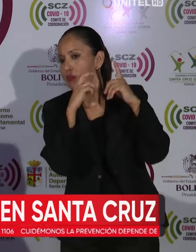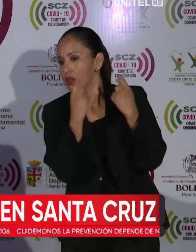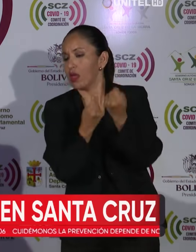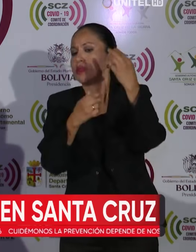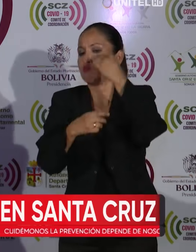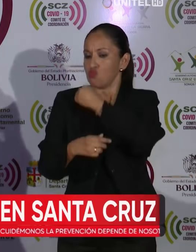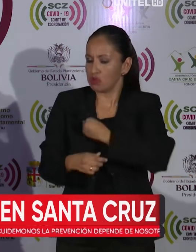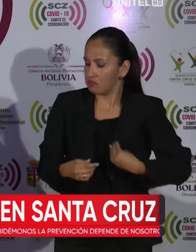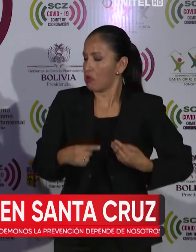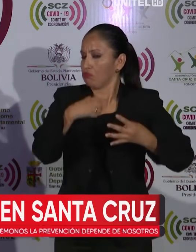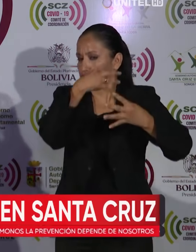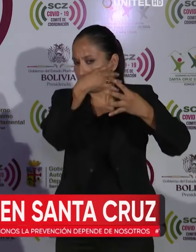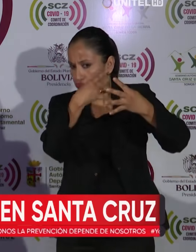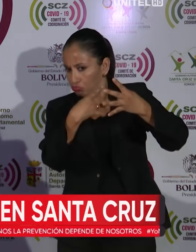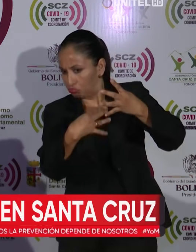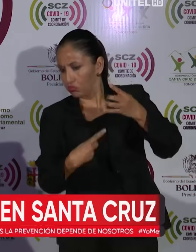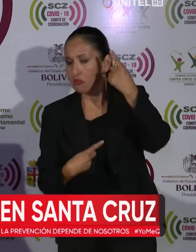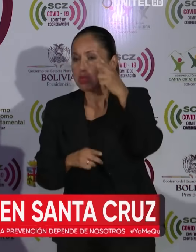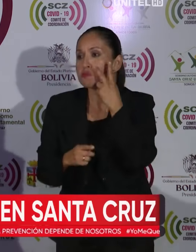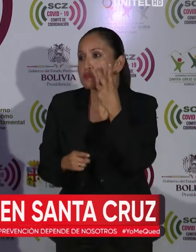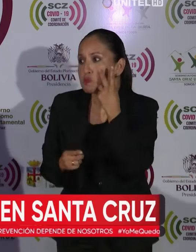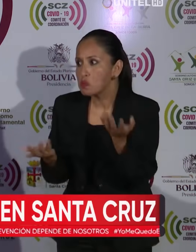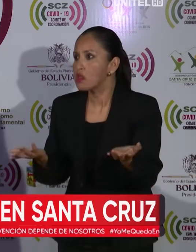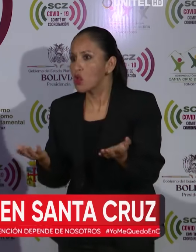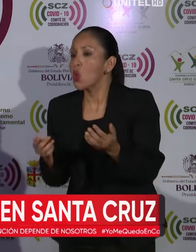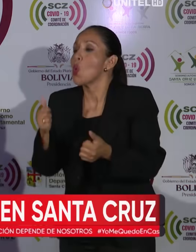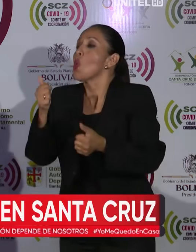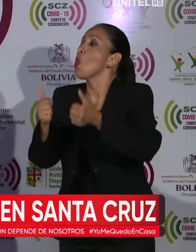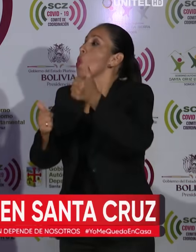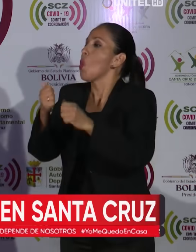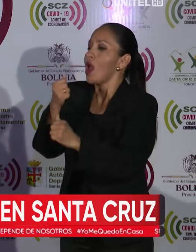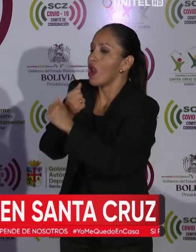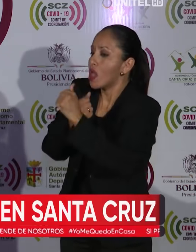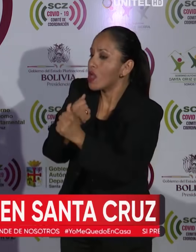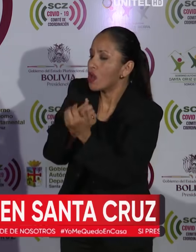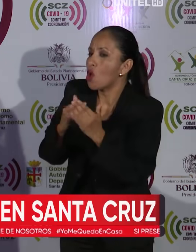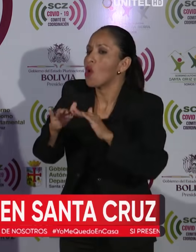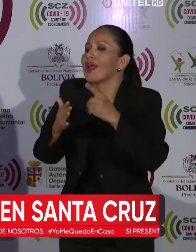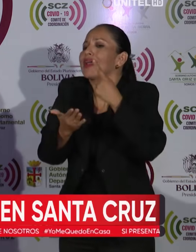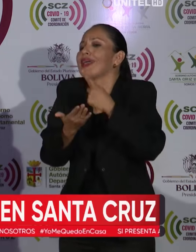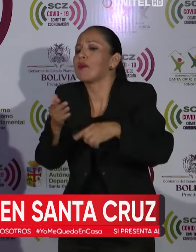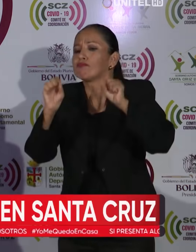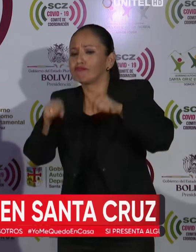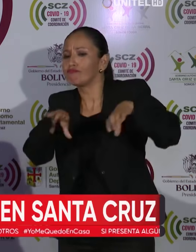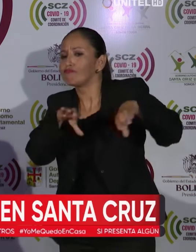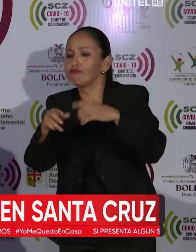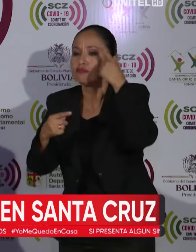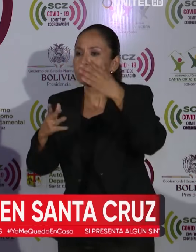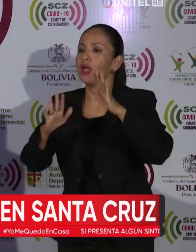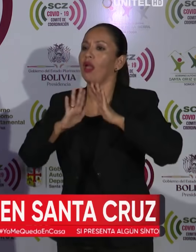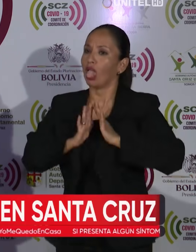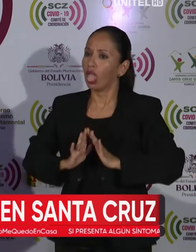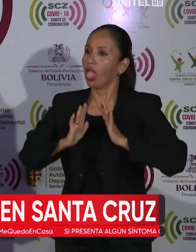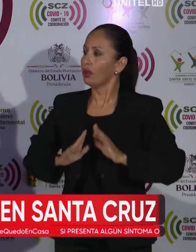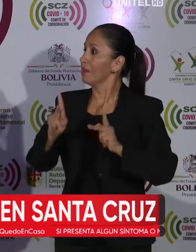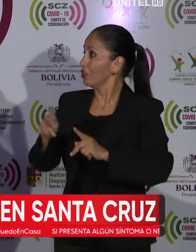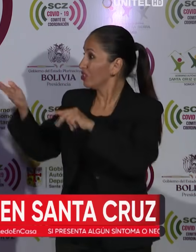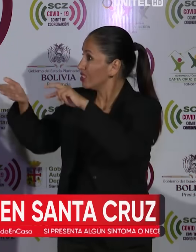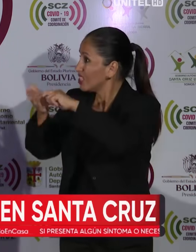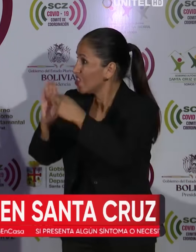departamentales y municipales, para ver cuáles son los riesgos y qué podemos hacer para darle un poco de alivio a la gente.